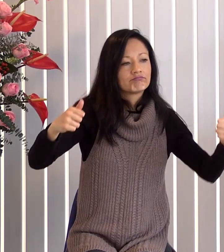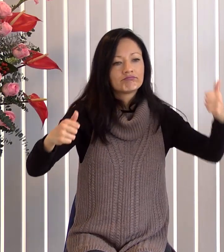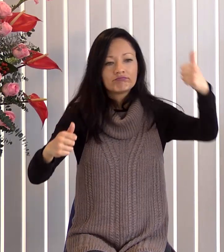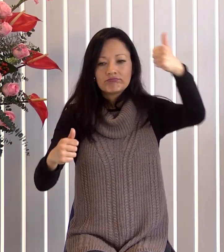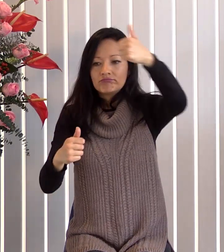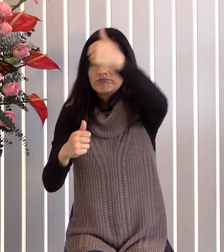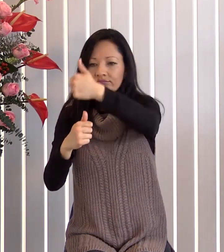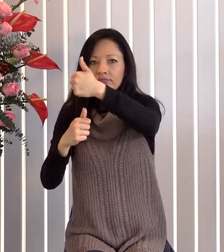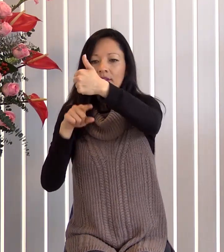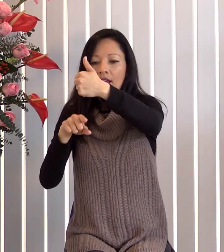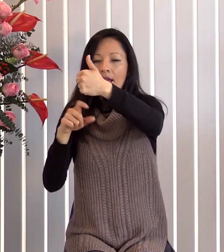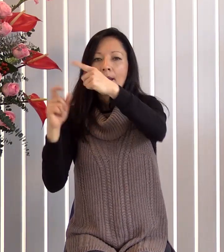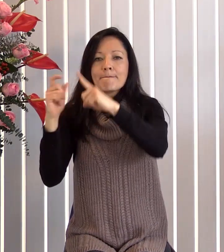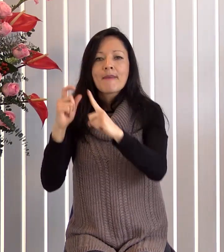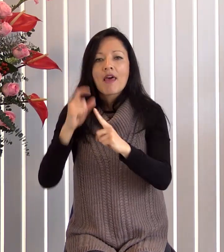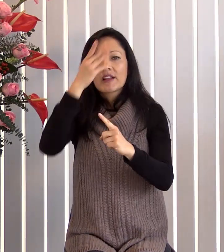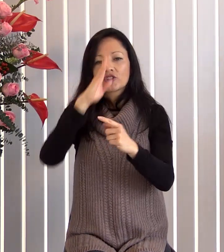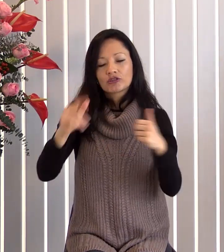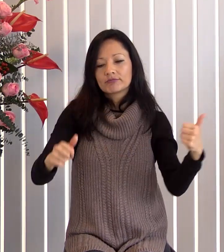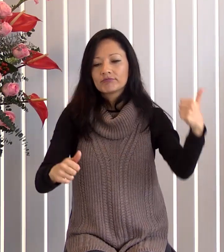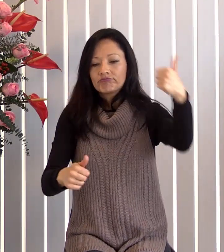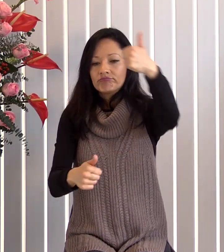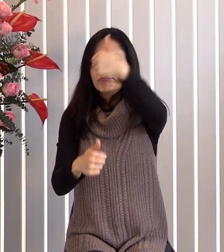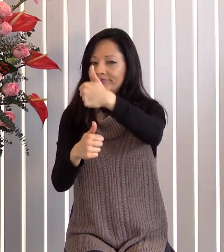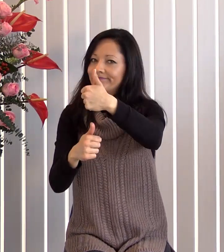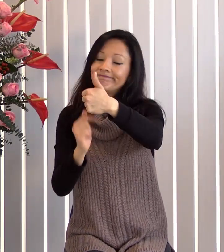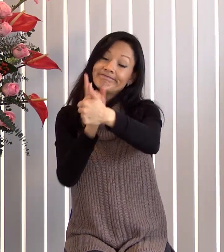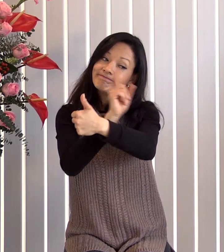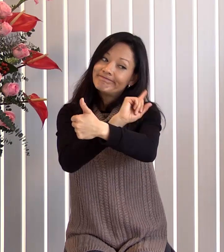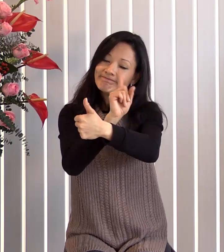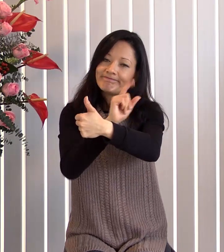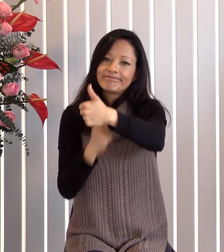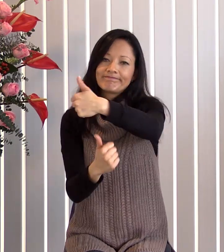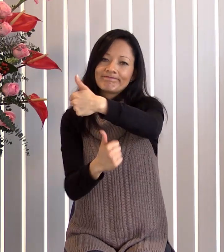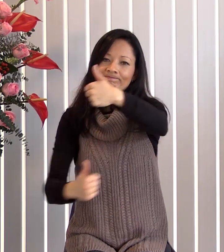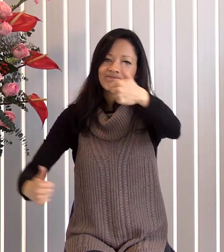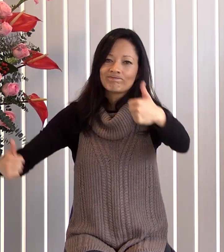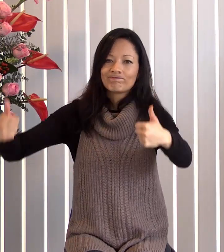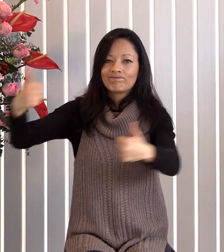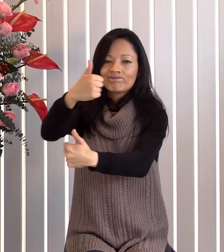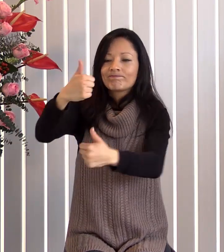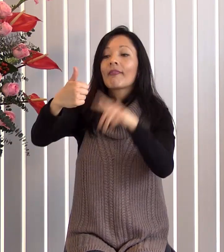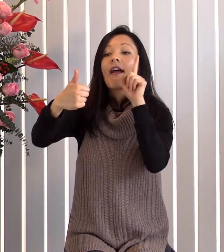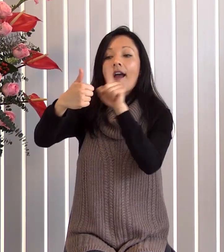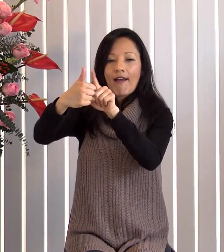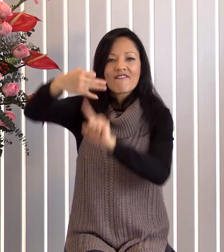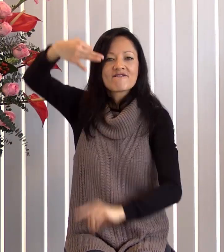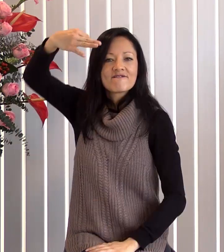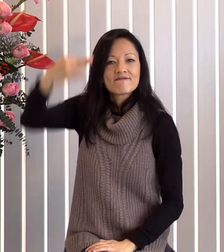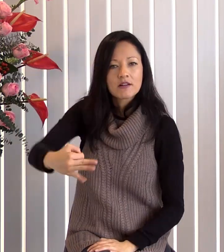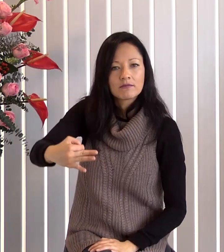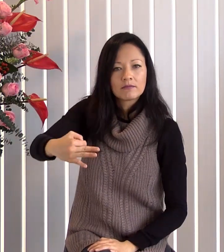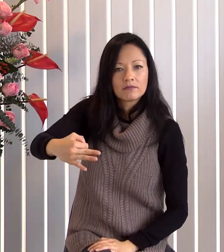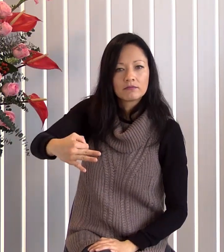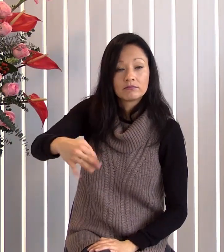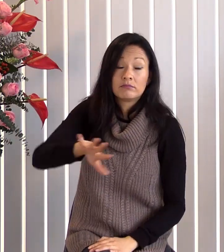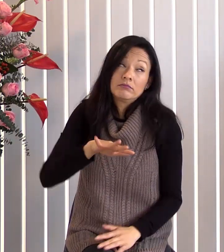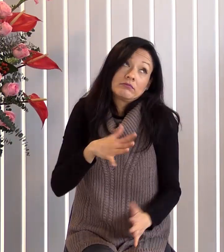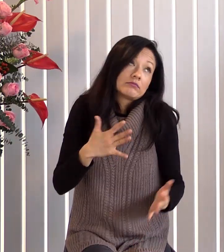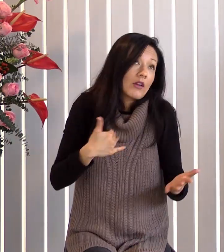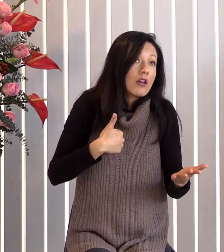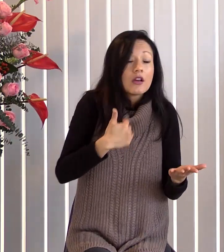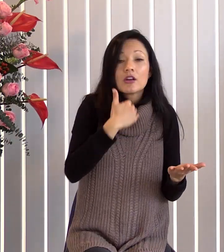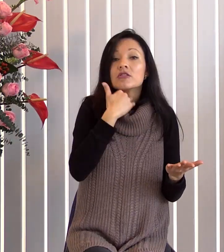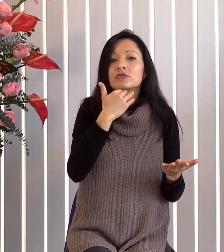de Dios. Pero déjeme decirle, la palabra de Dios es la verdad. Por eso, no sé,